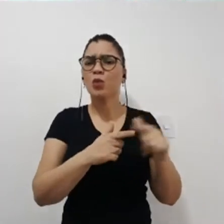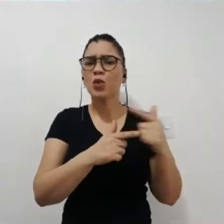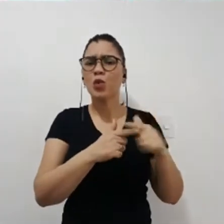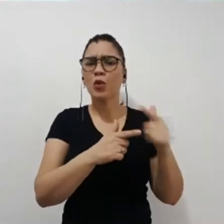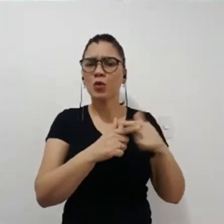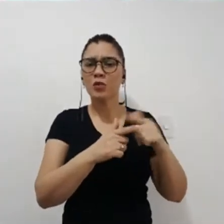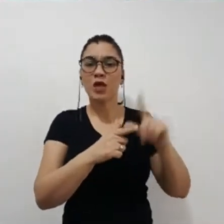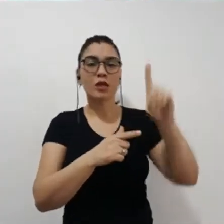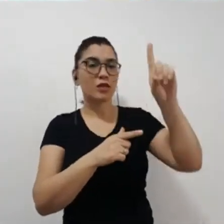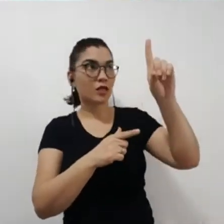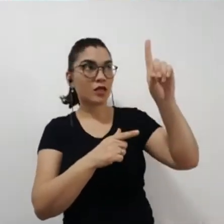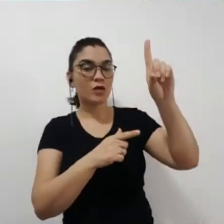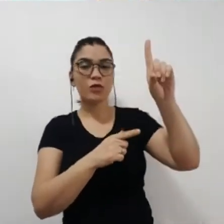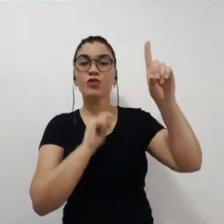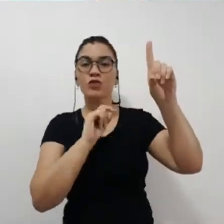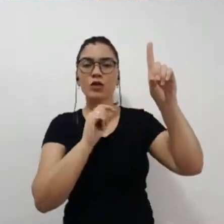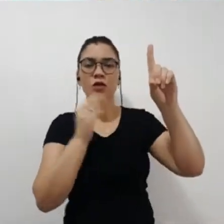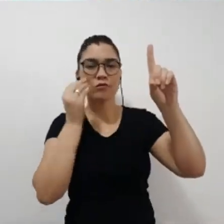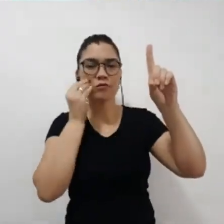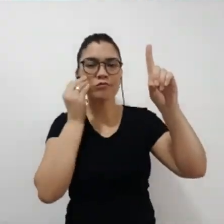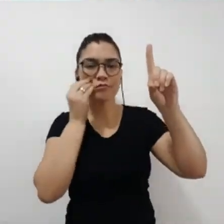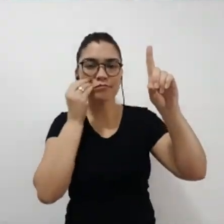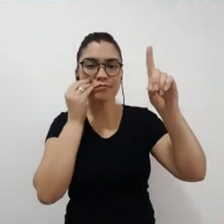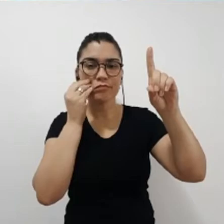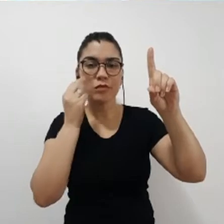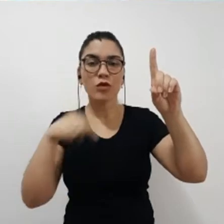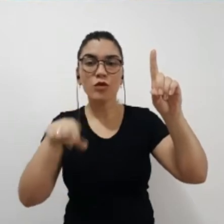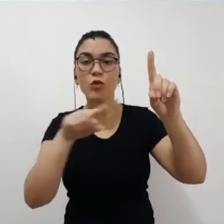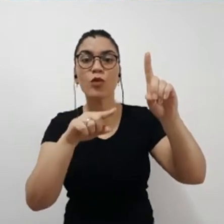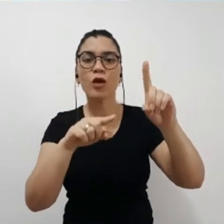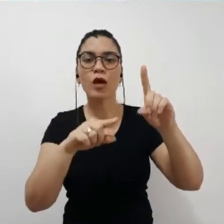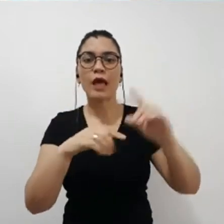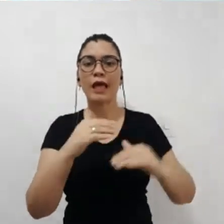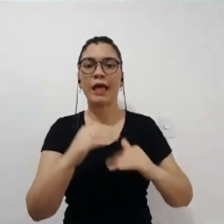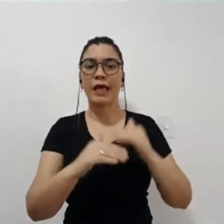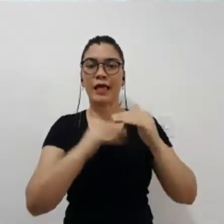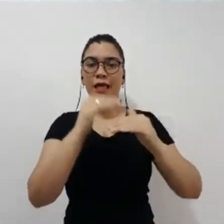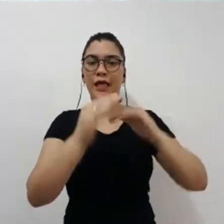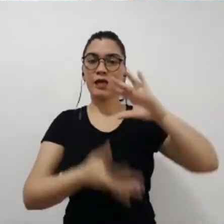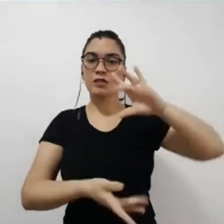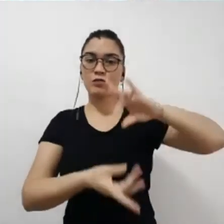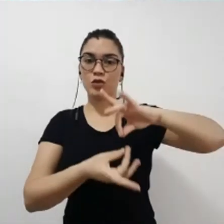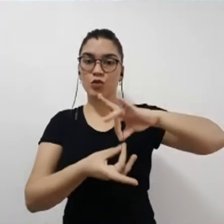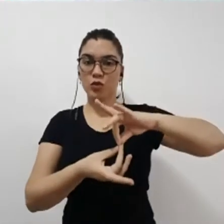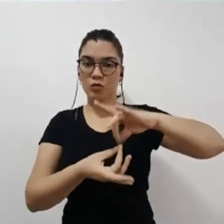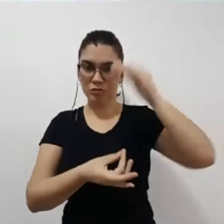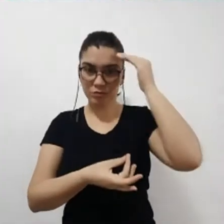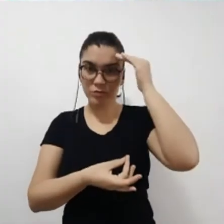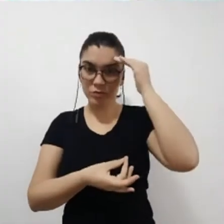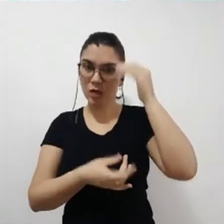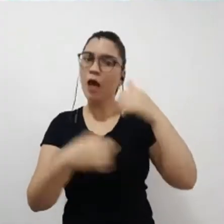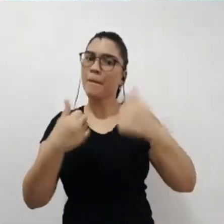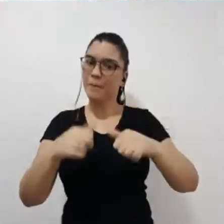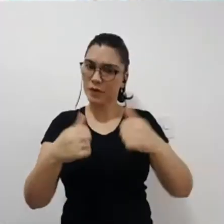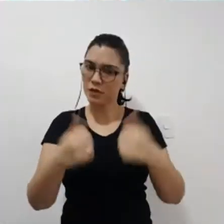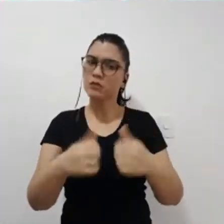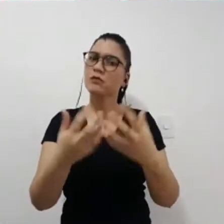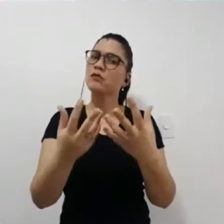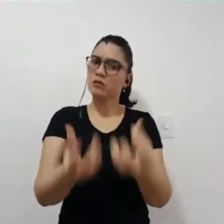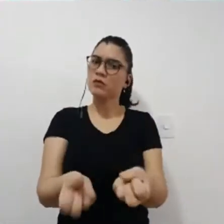nosso crescimento espiritual. Você precisa aceitar isso. Certo? As